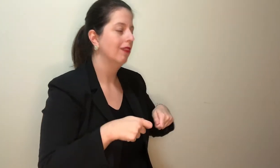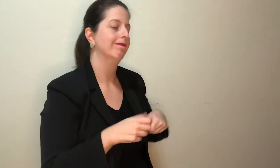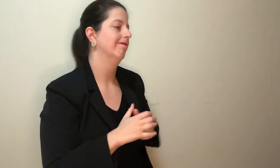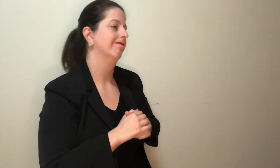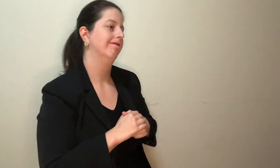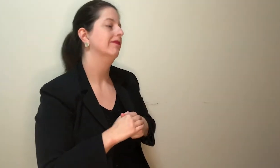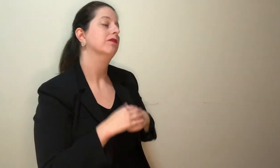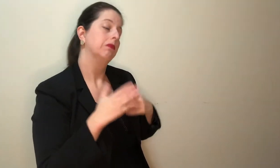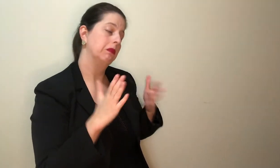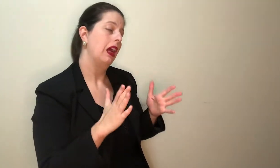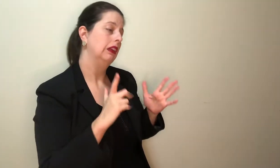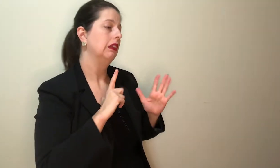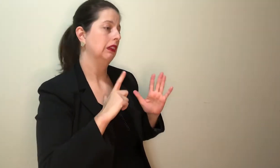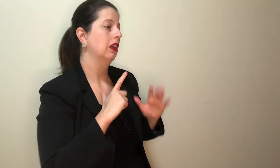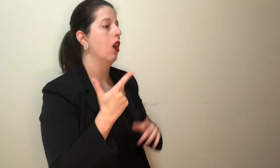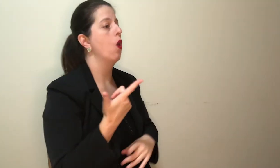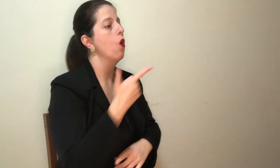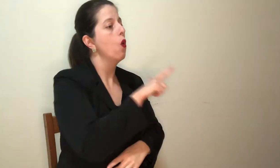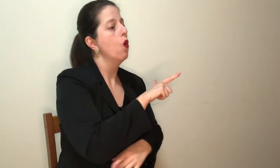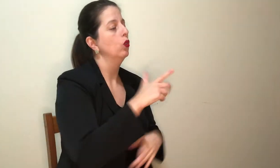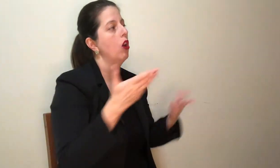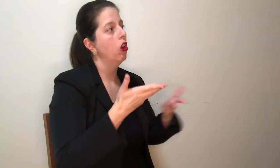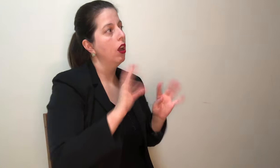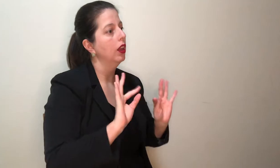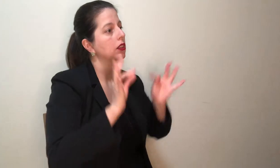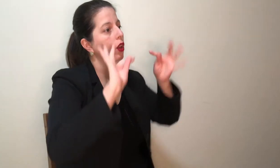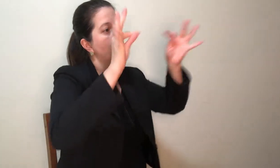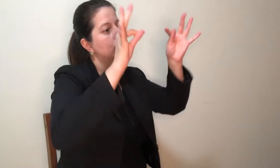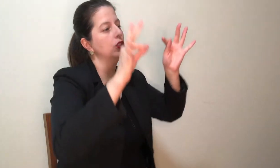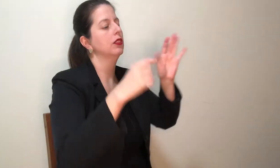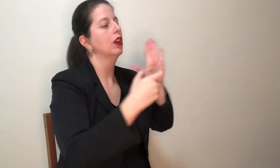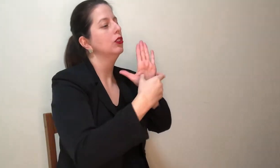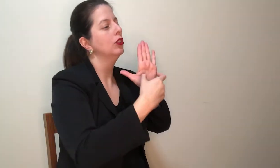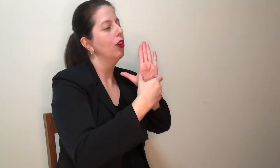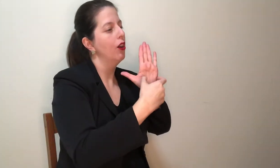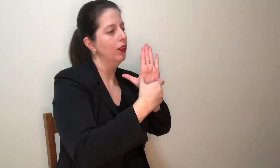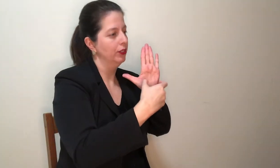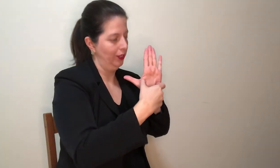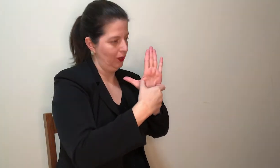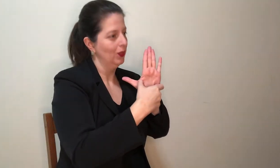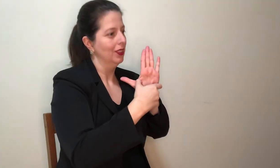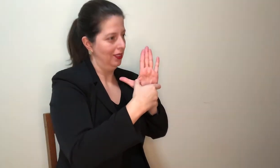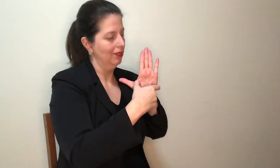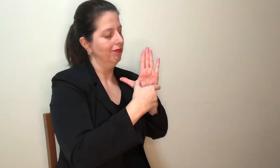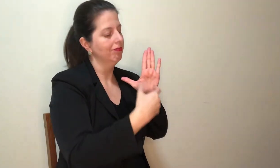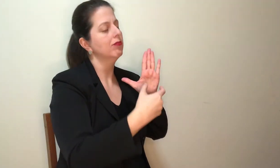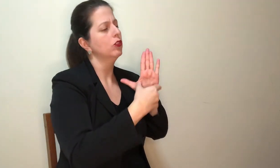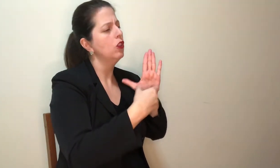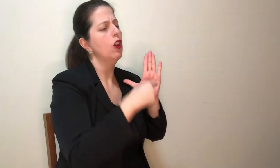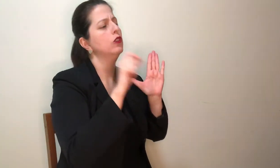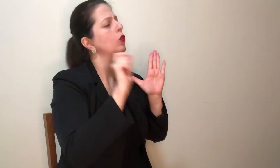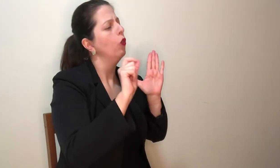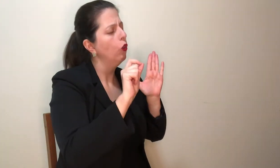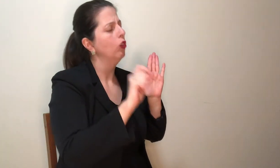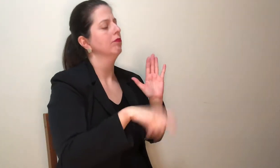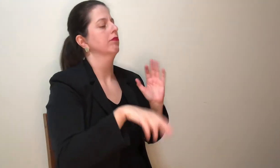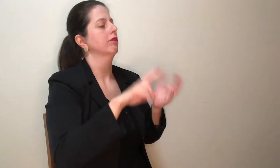outro lado, o avanço dos softwares. E o que são esses softwares? Eles fazem a tradução